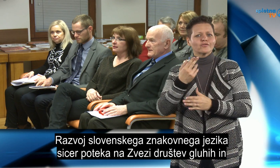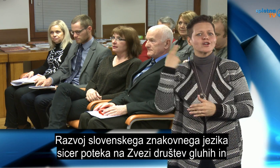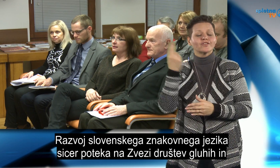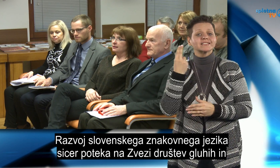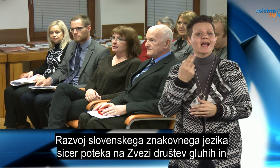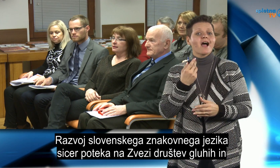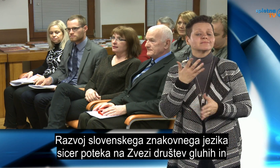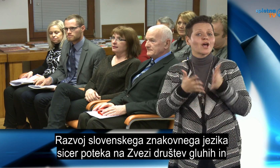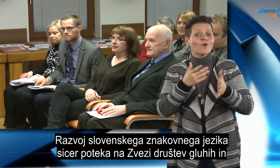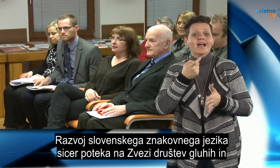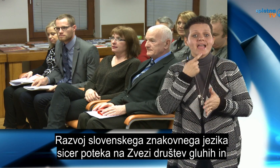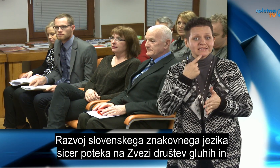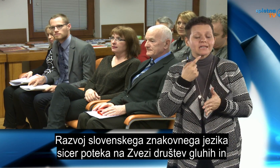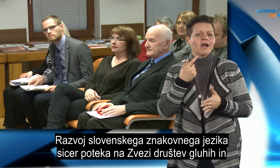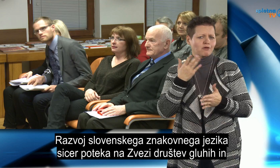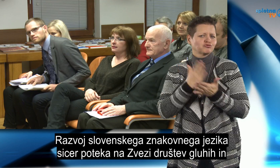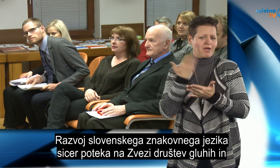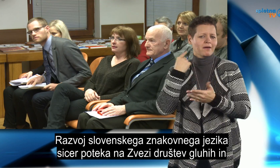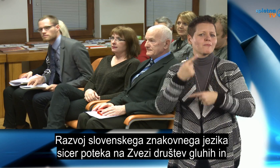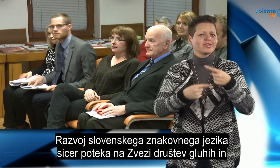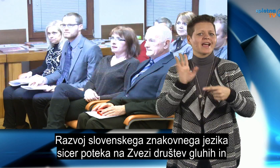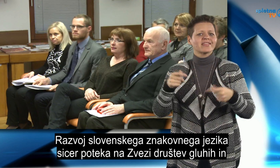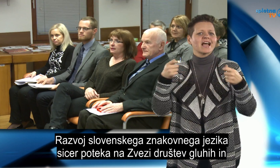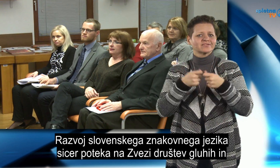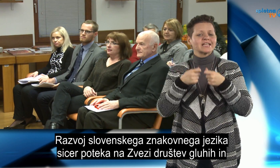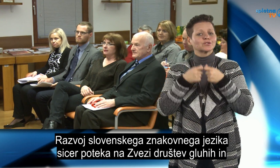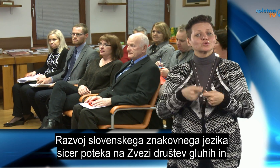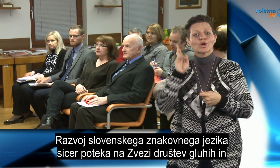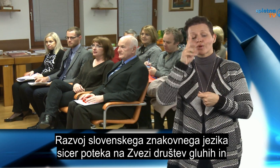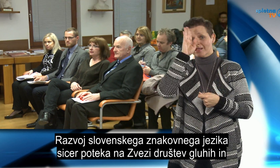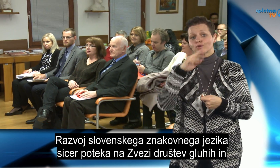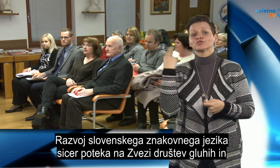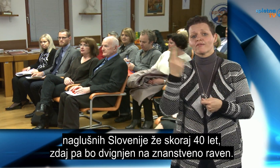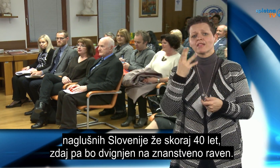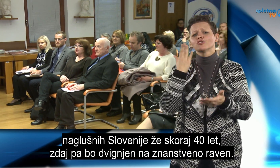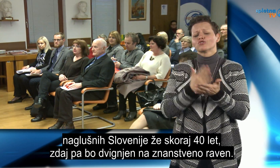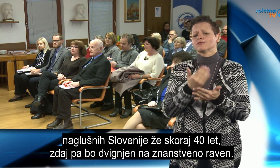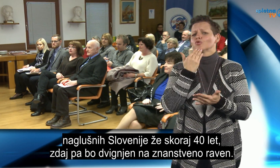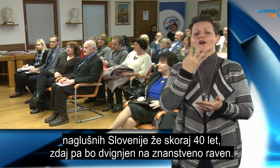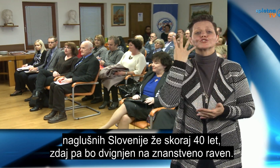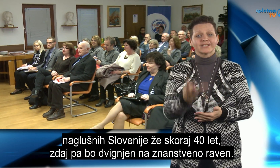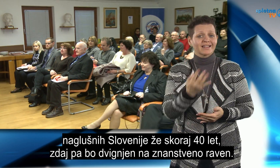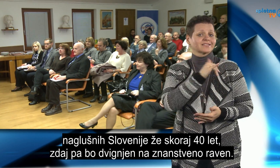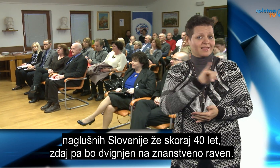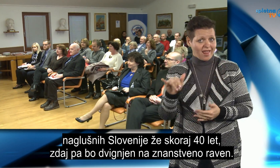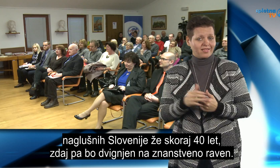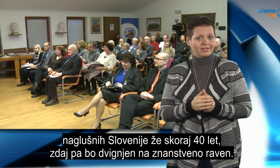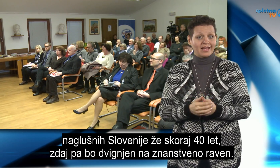Razvoj slovenskega znakovnega jezika sicer poteka na Zvezi društev gluhih in naglušnih Slovenije že skoraj 40